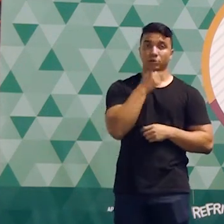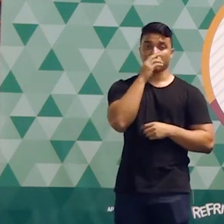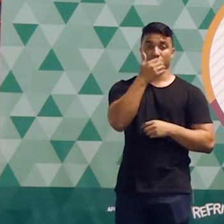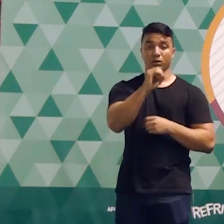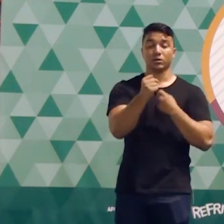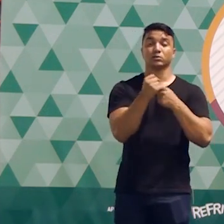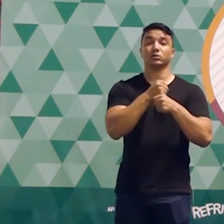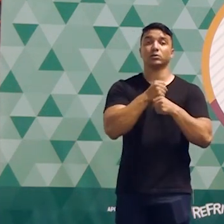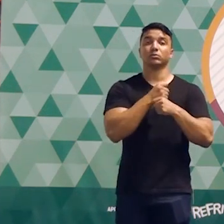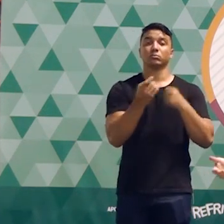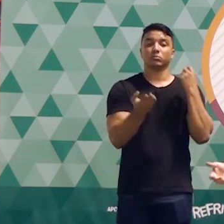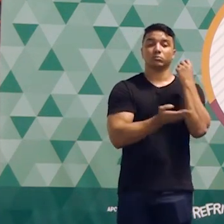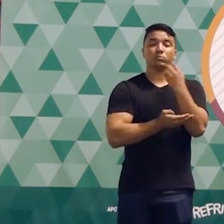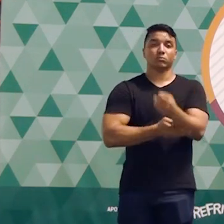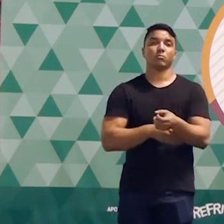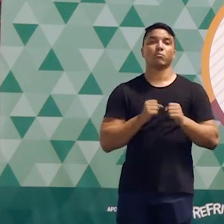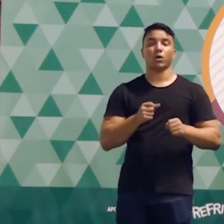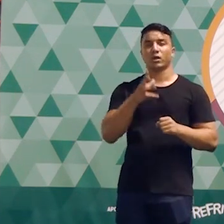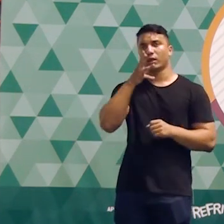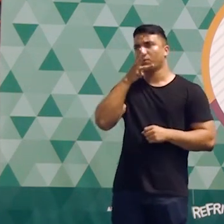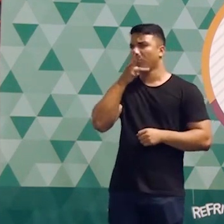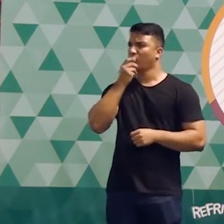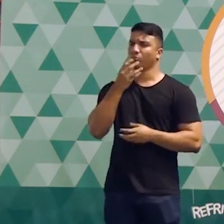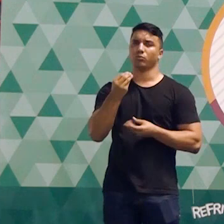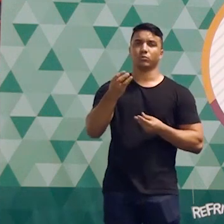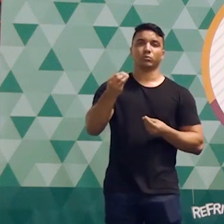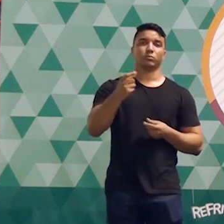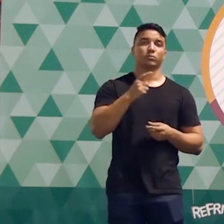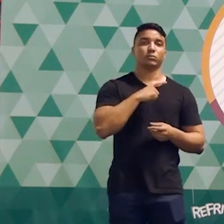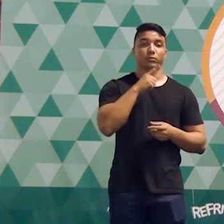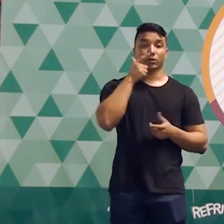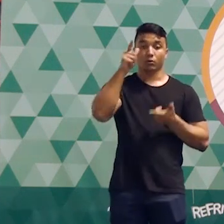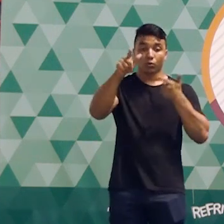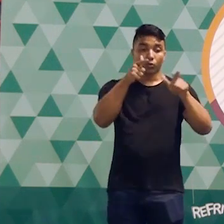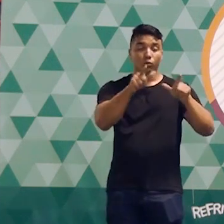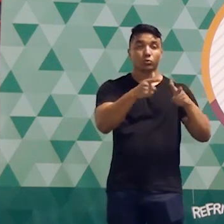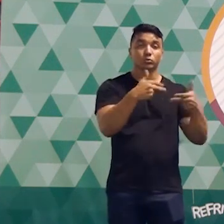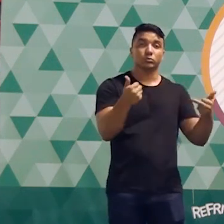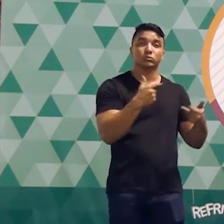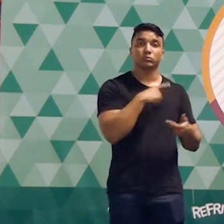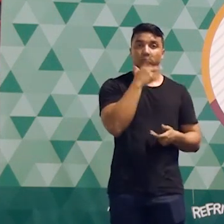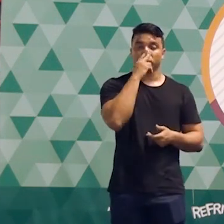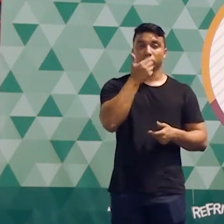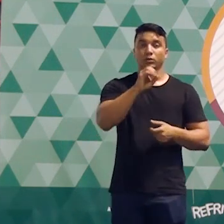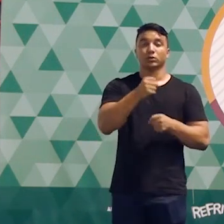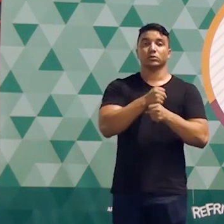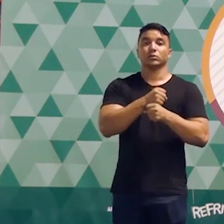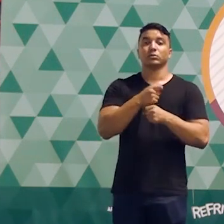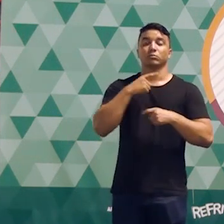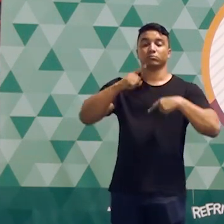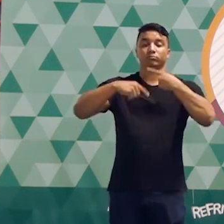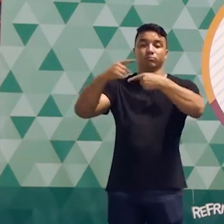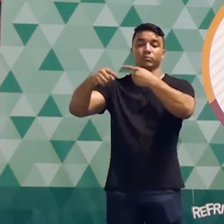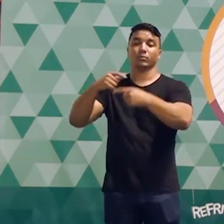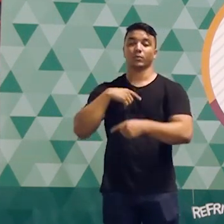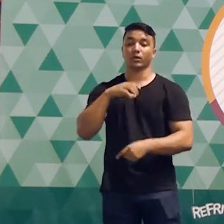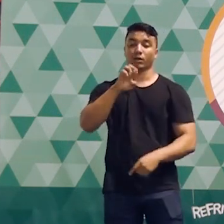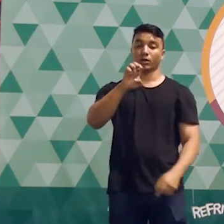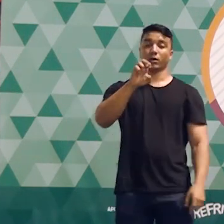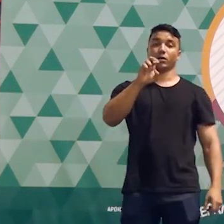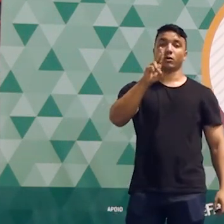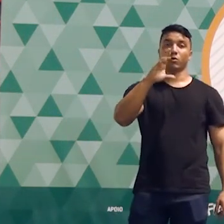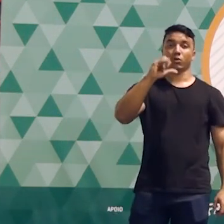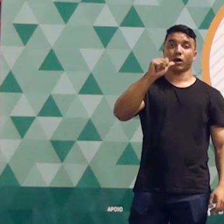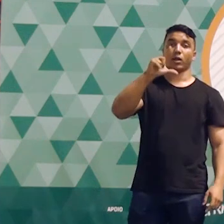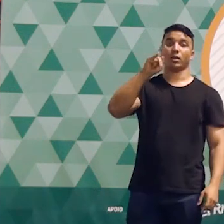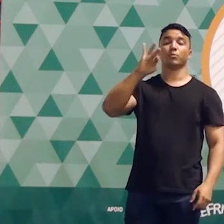derrubar. Certo? Mas demora muito, 10 anos. Mas você tendo outras atividades, em 10 anos tu vai ter um lucro grande. Eucalipto também é plantado